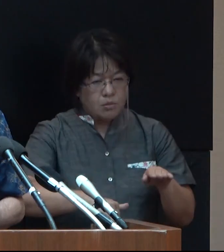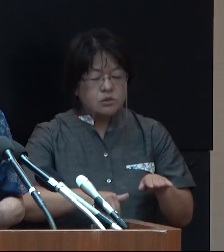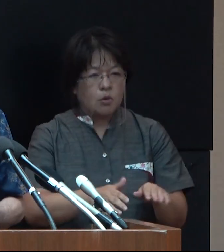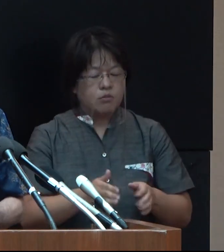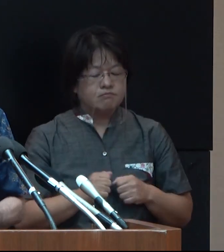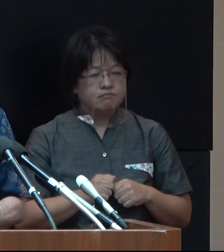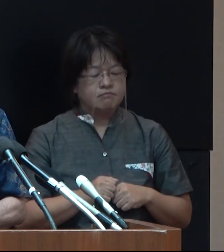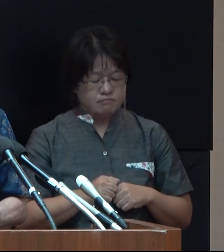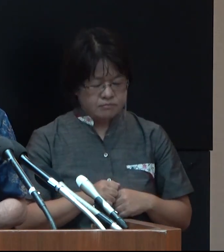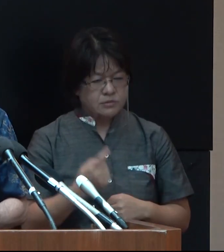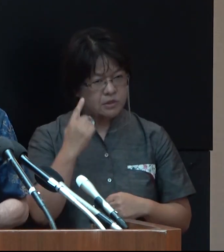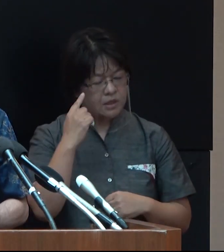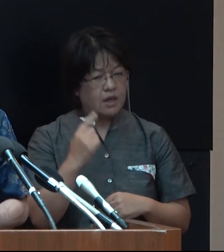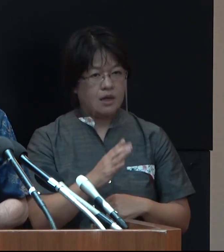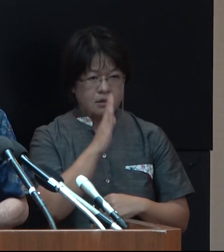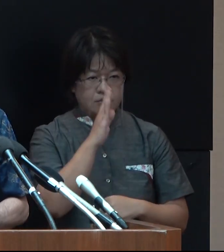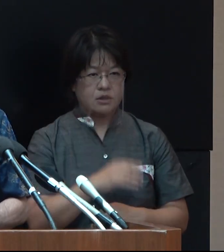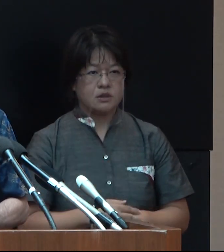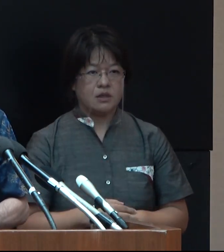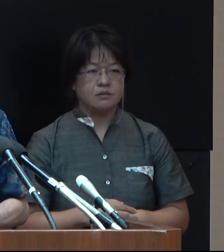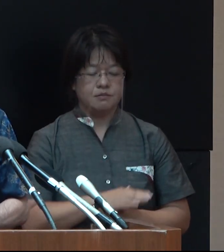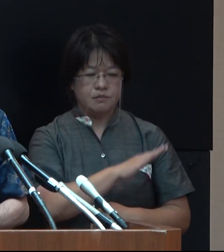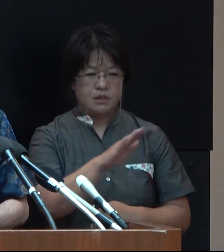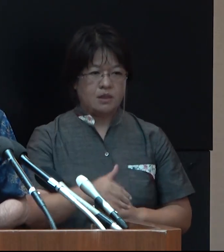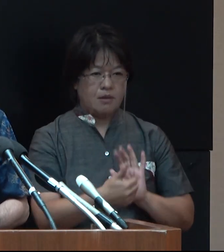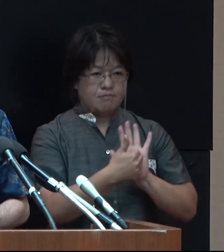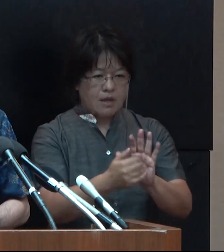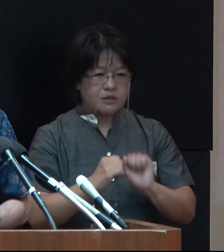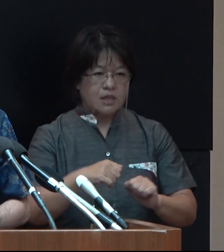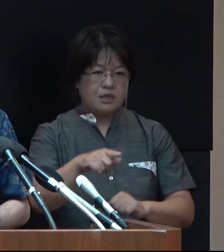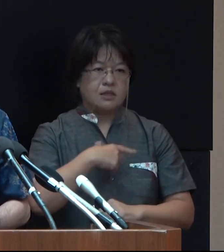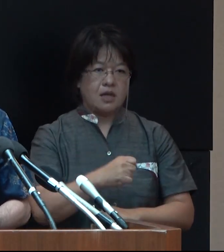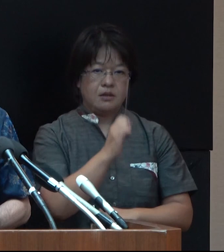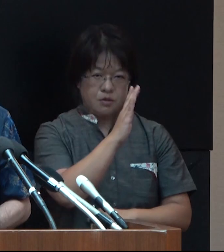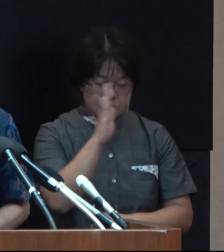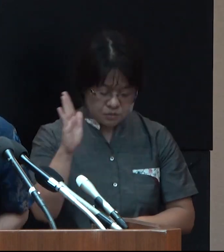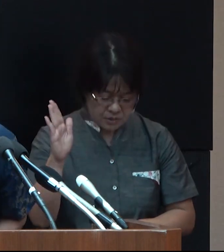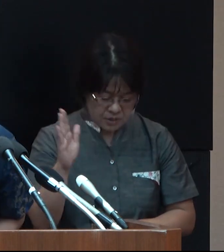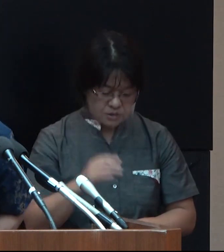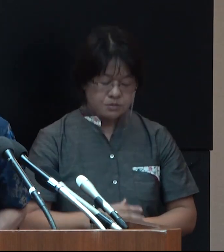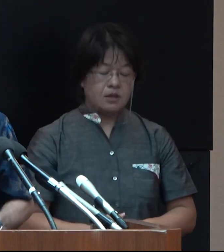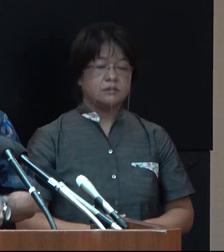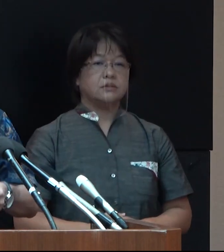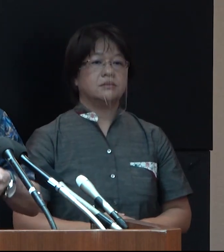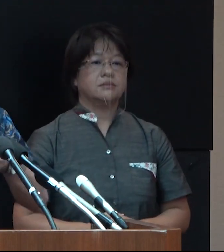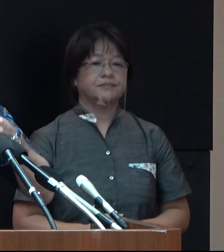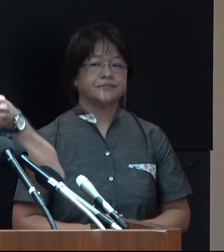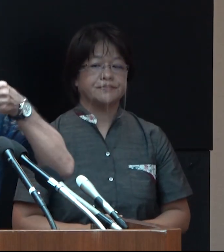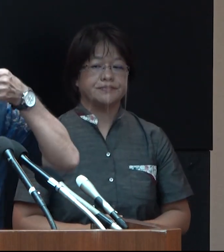。みんなで食い止めていきましょう。よろしくお願いします。以上です。